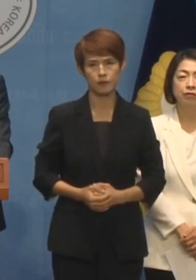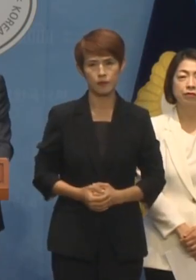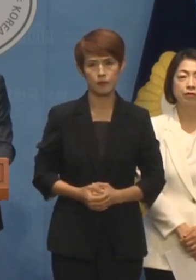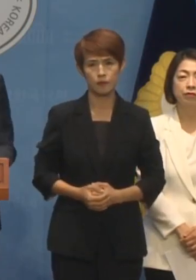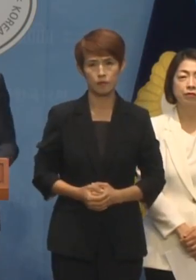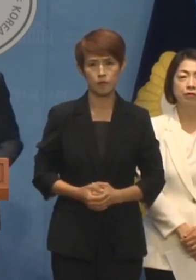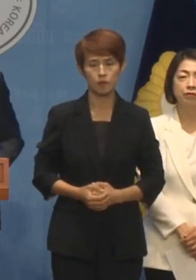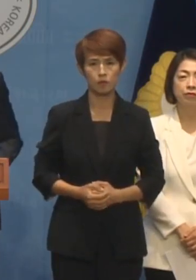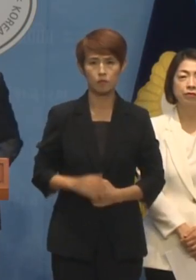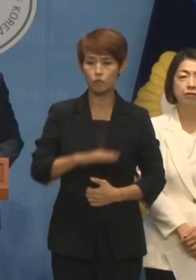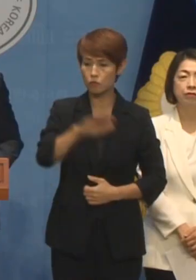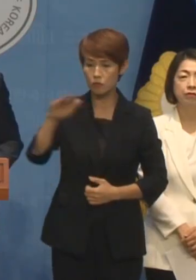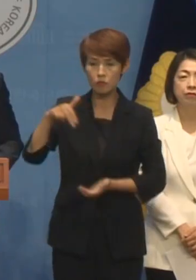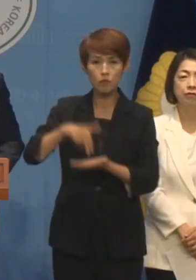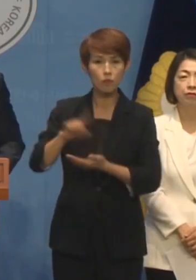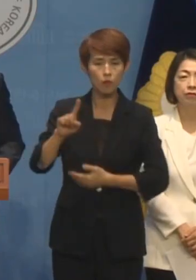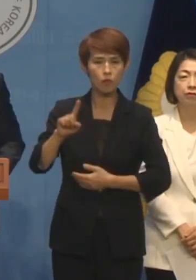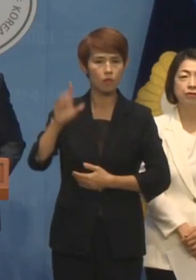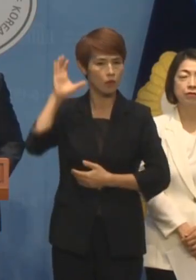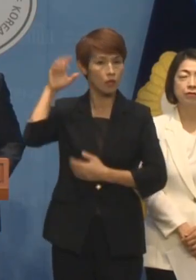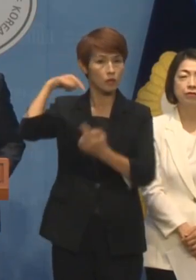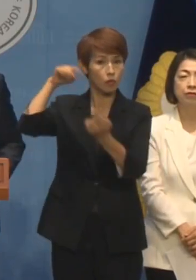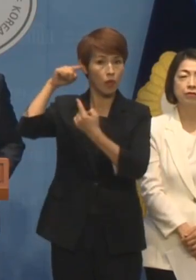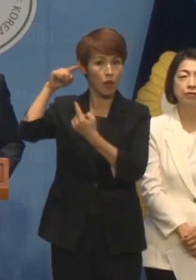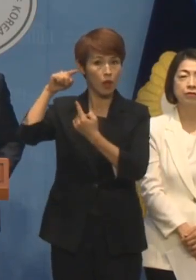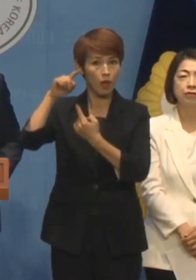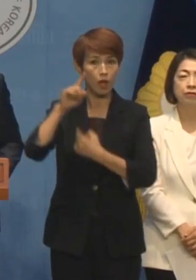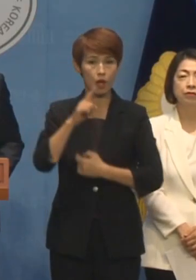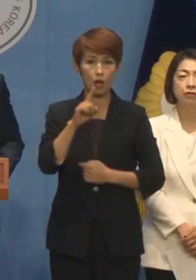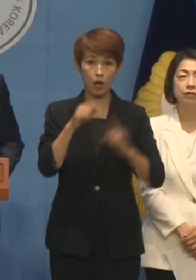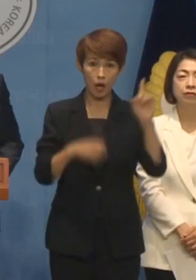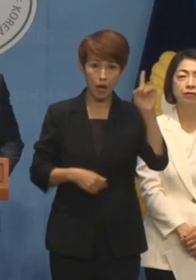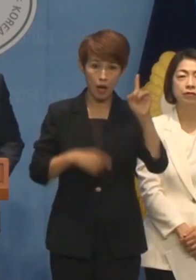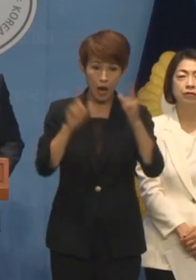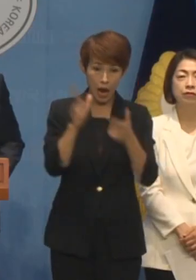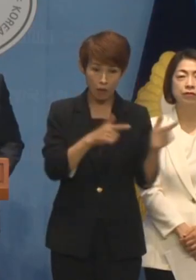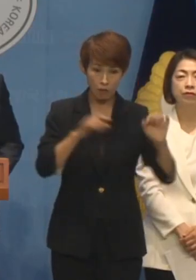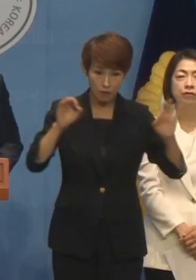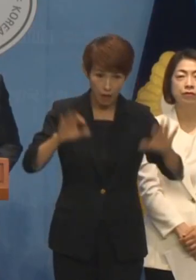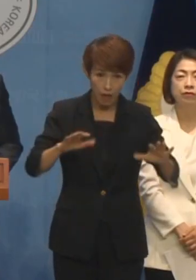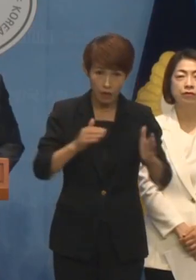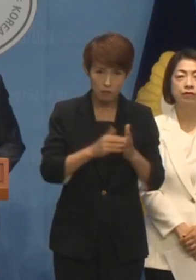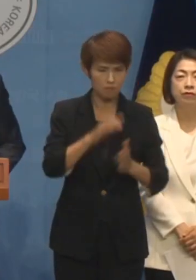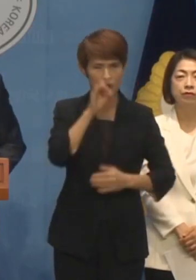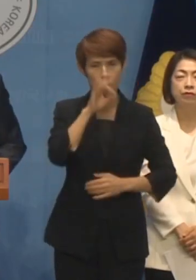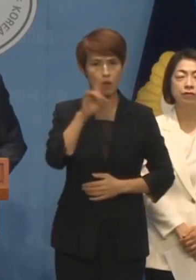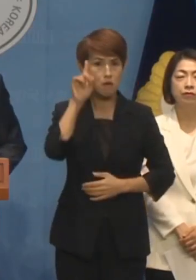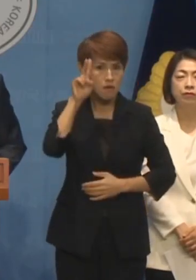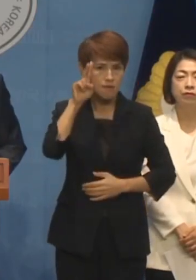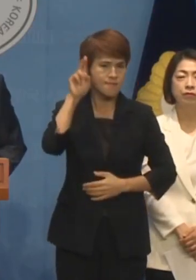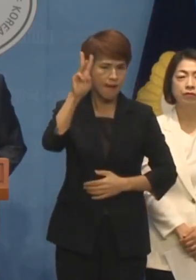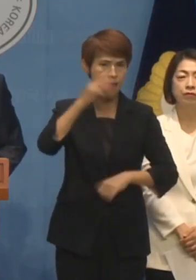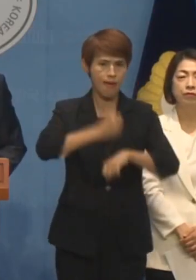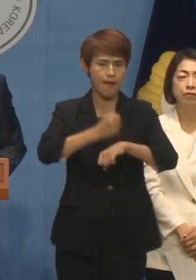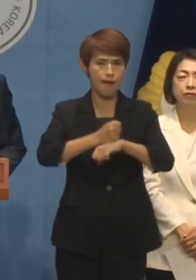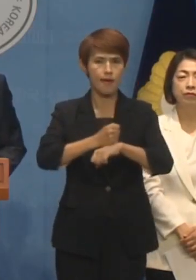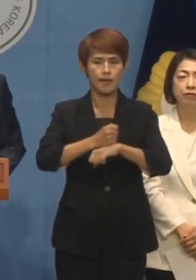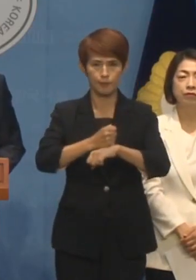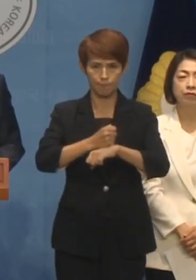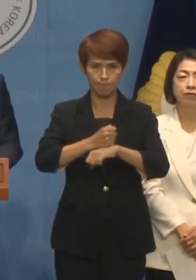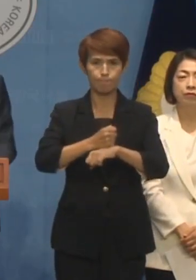저희는 청문회를 연장하는 매우 중요한 결정임에도 불구하고 그것을 감수하고